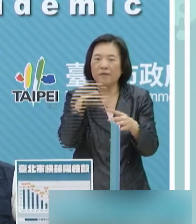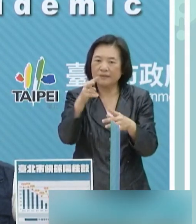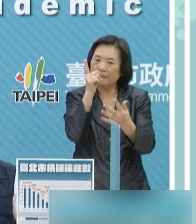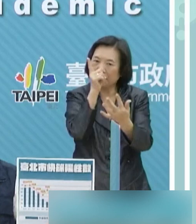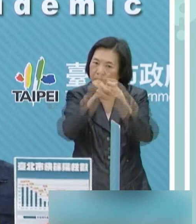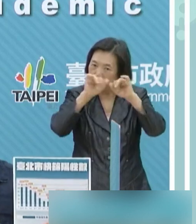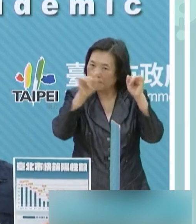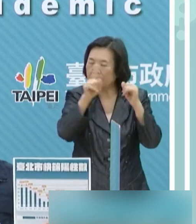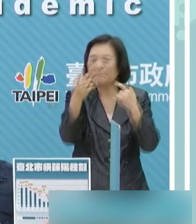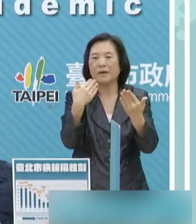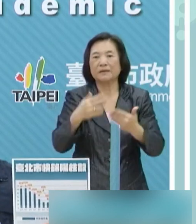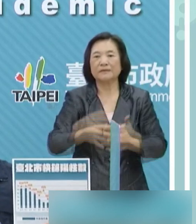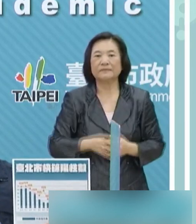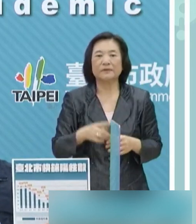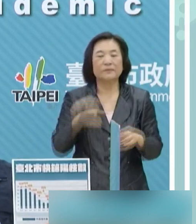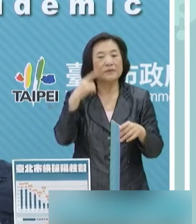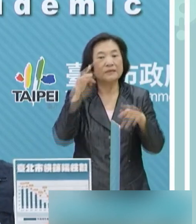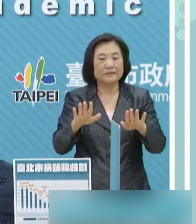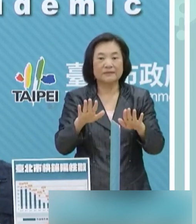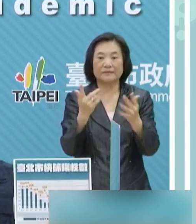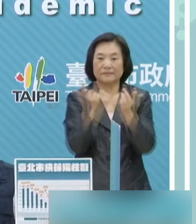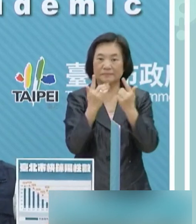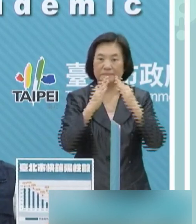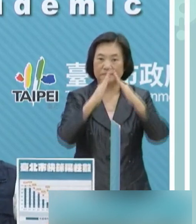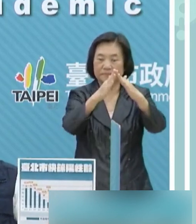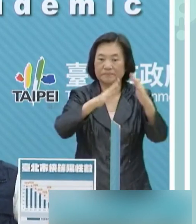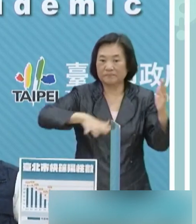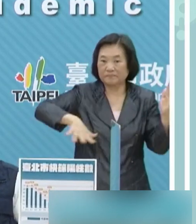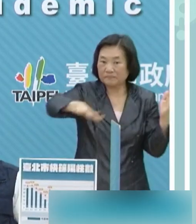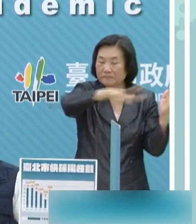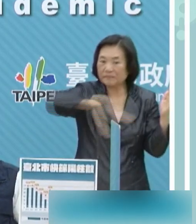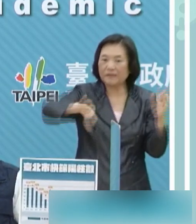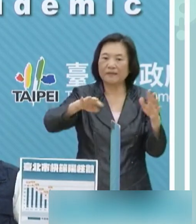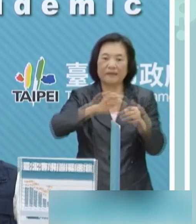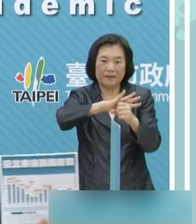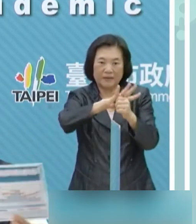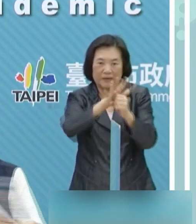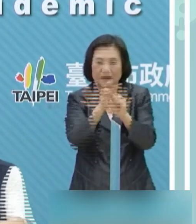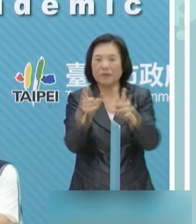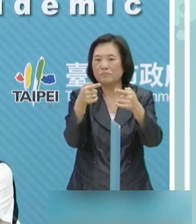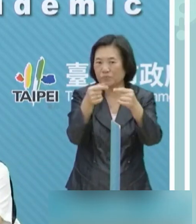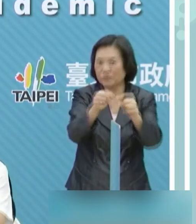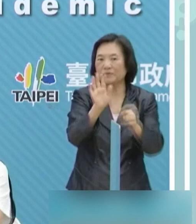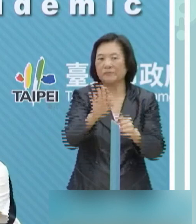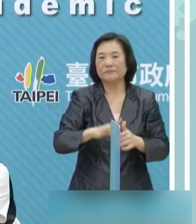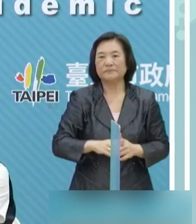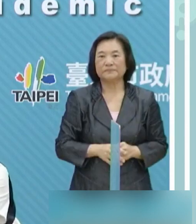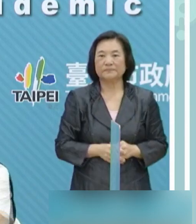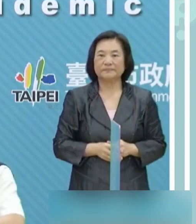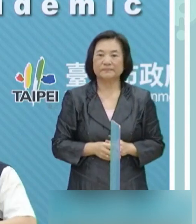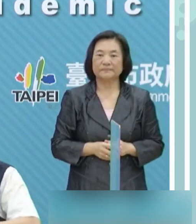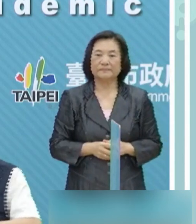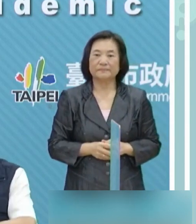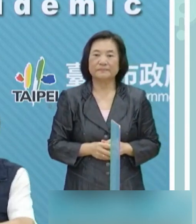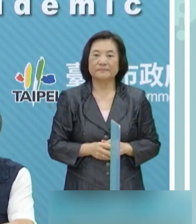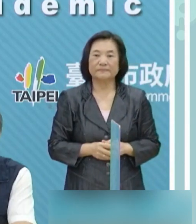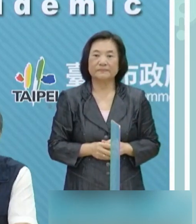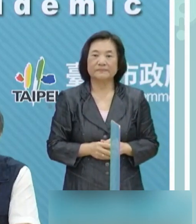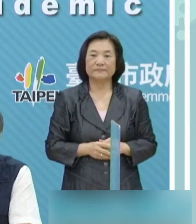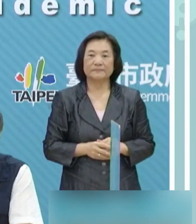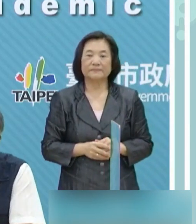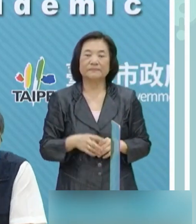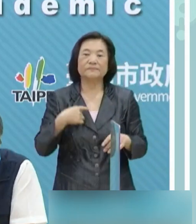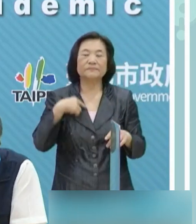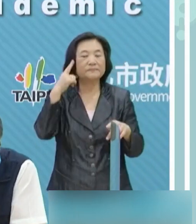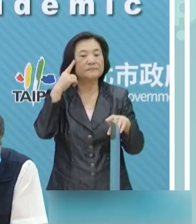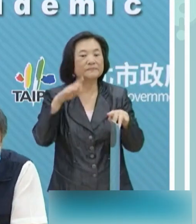种行为，你知道哈。所以目前这个快筛阳性人数下降，你知道哈。我们在思考，当然我